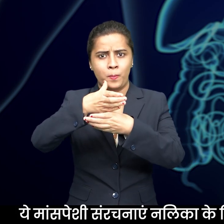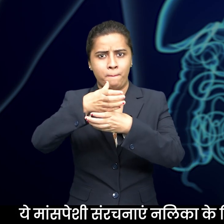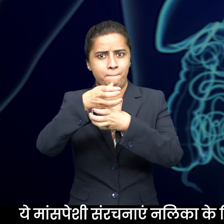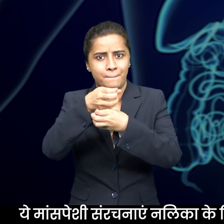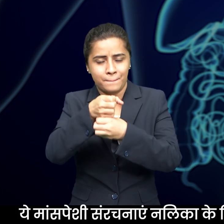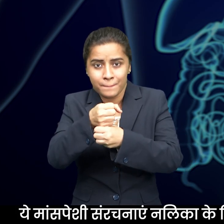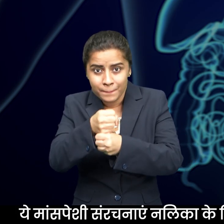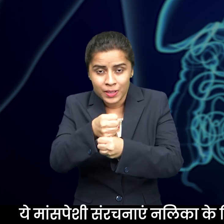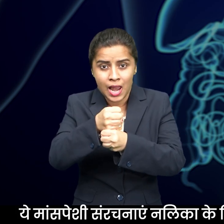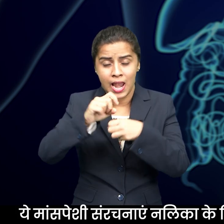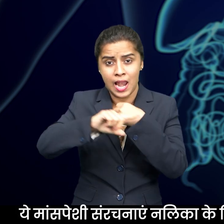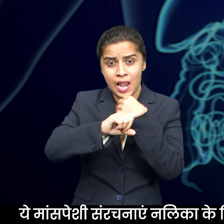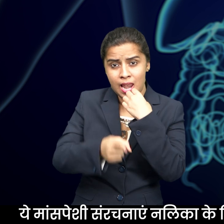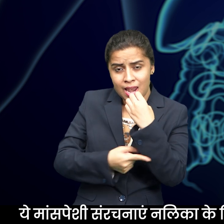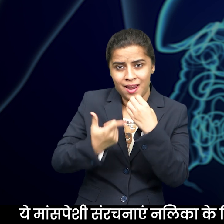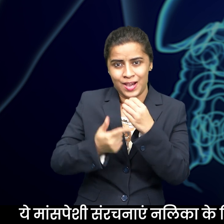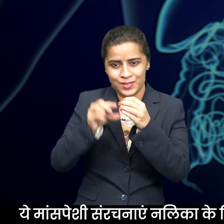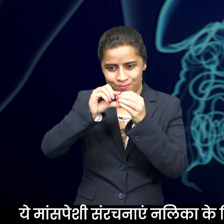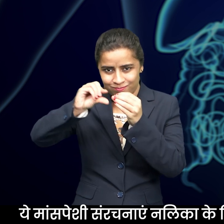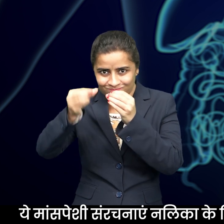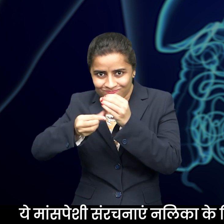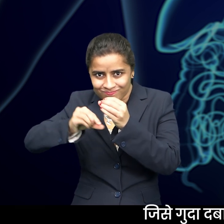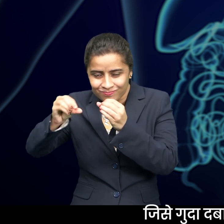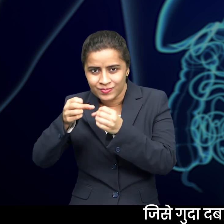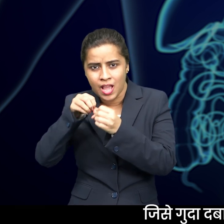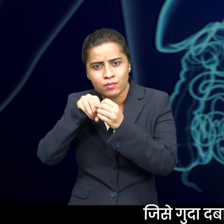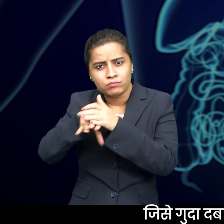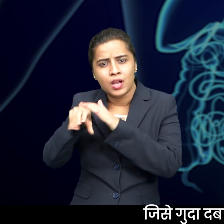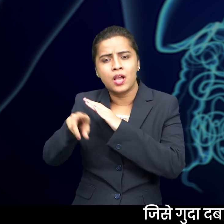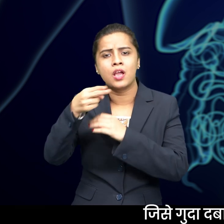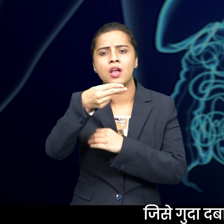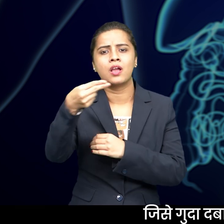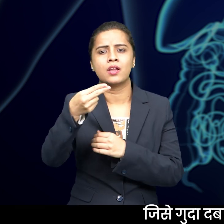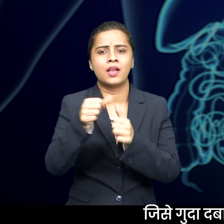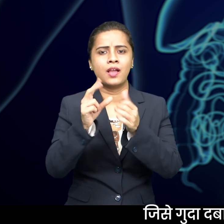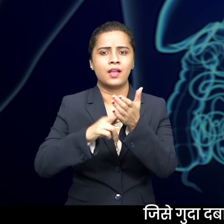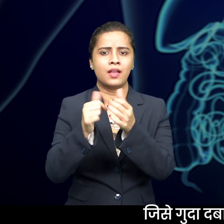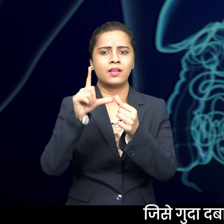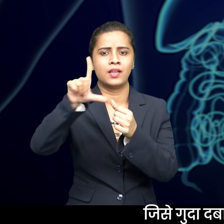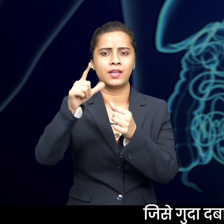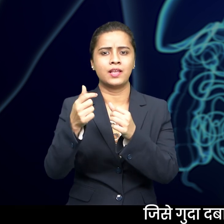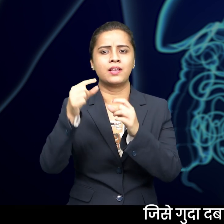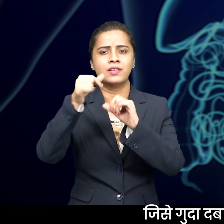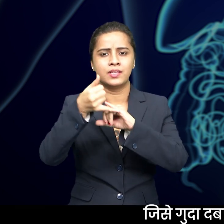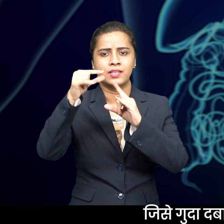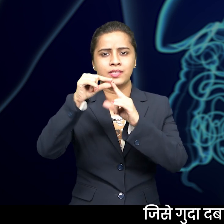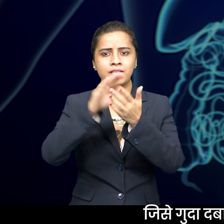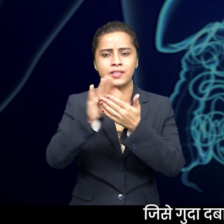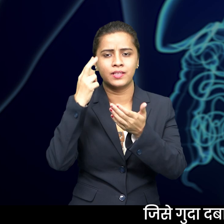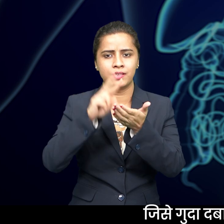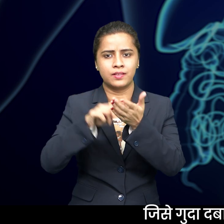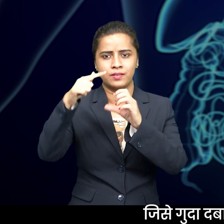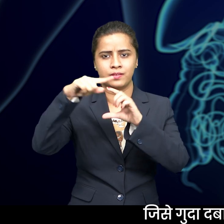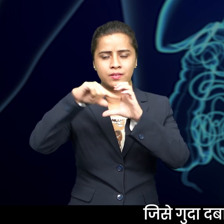और बंद करने में मदद करती है, जिसे गूदा दबाने वाला यंत्र